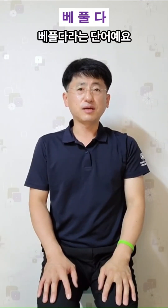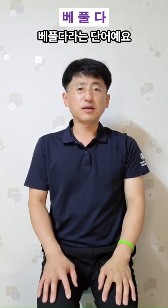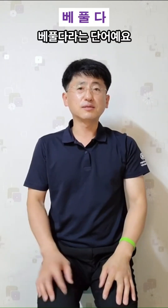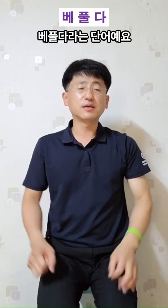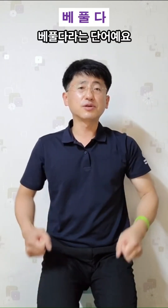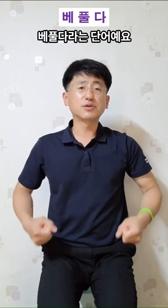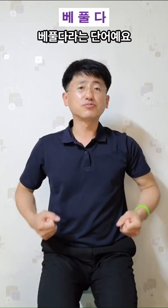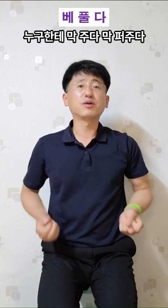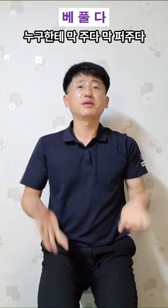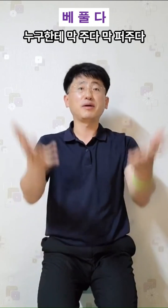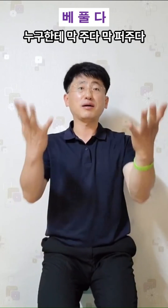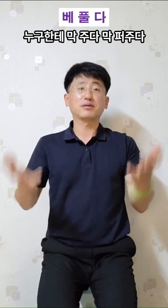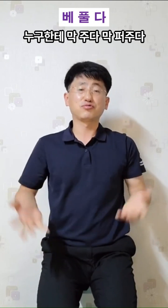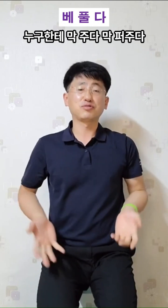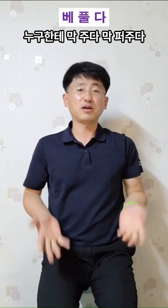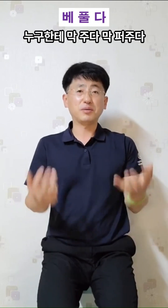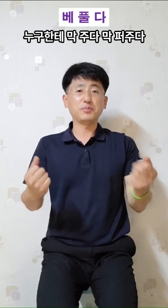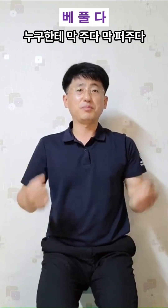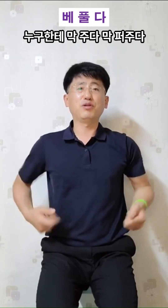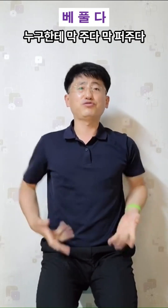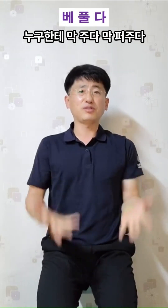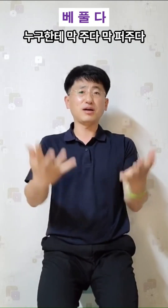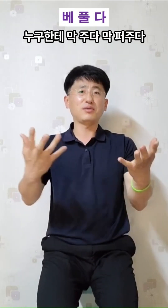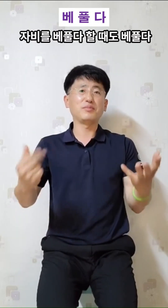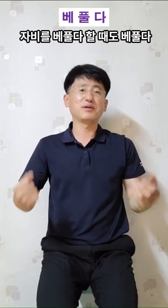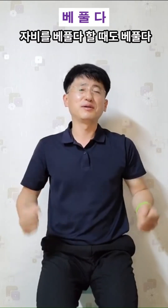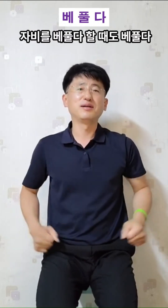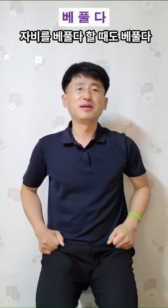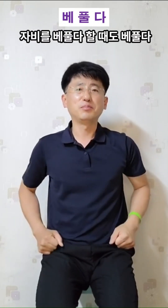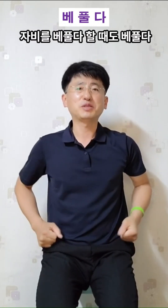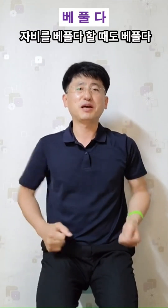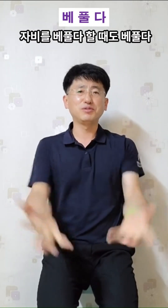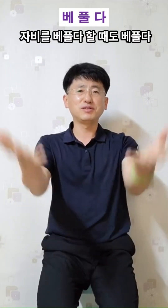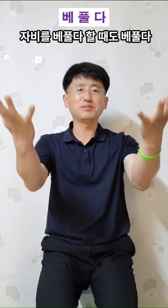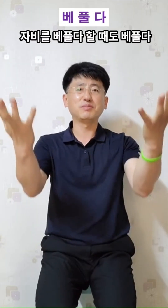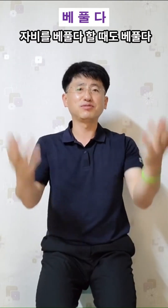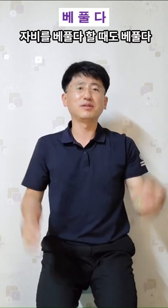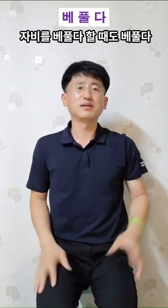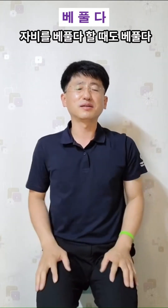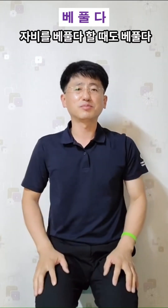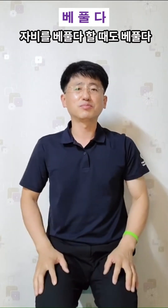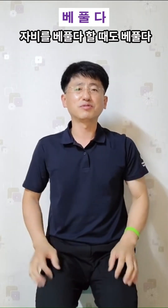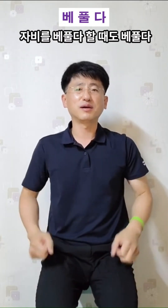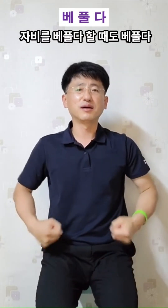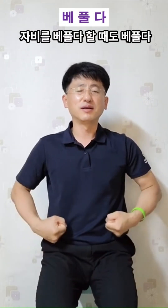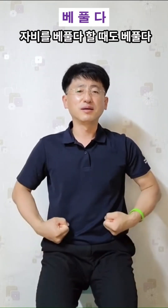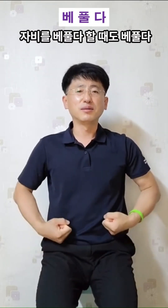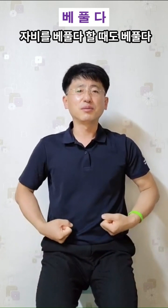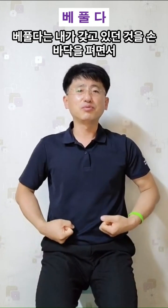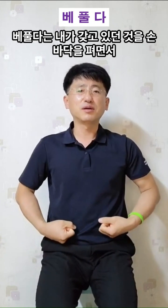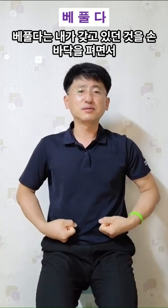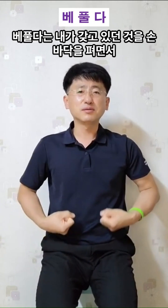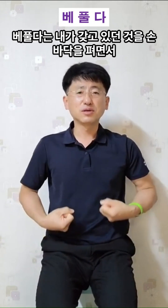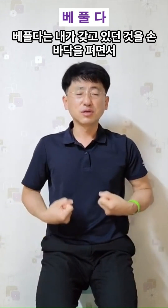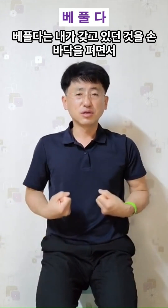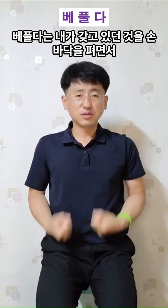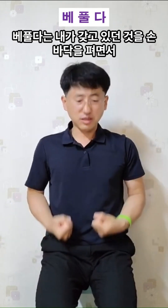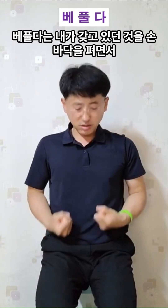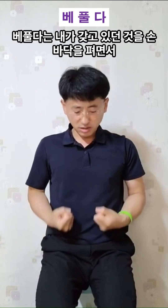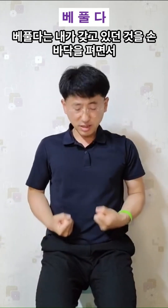베풀다라는 단어예요. 누구한테 막 주다, 퍼주다, 자비를 베풀다 할 때 그 베풀다. 베풀다는 내가